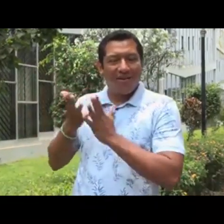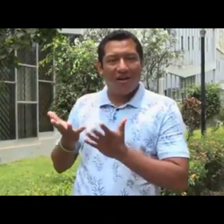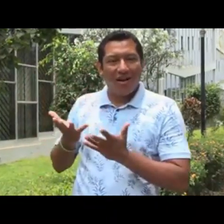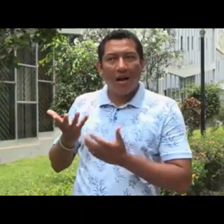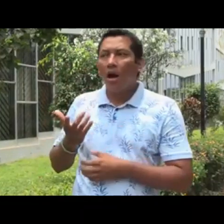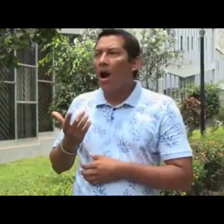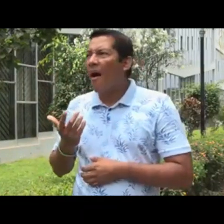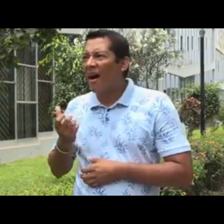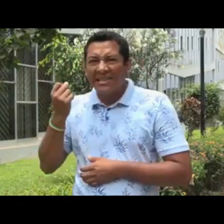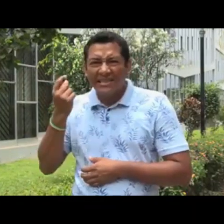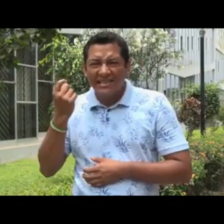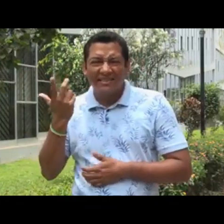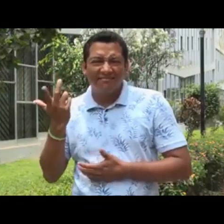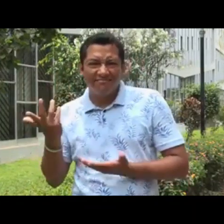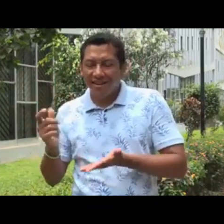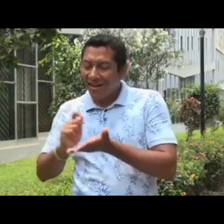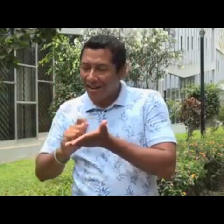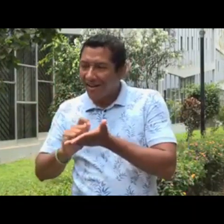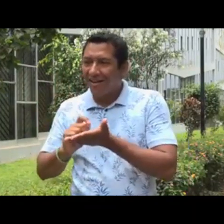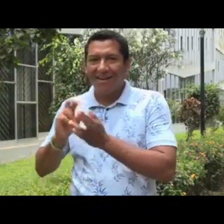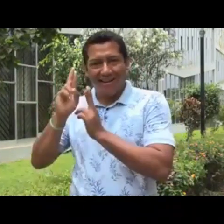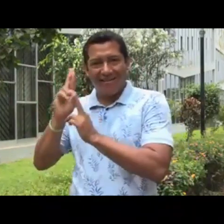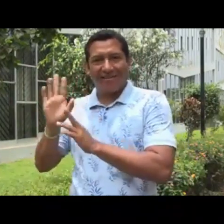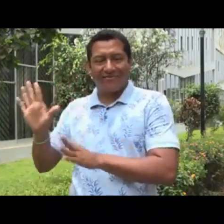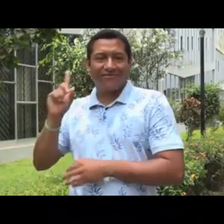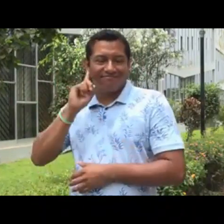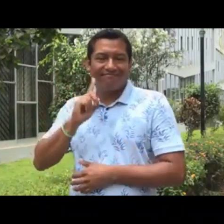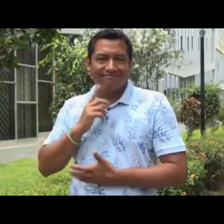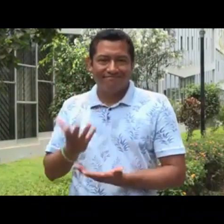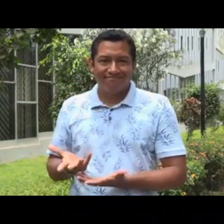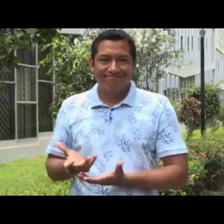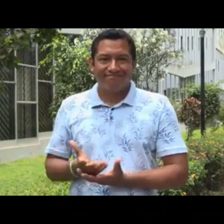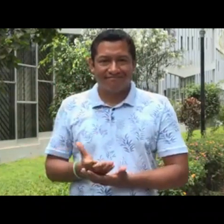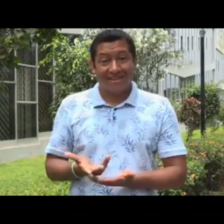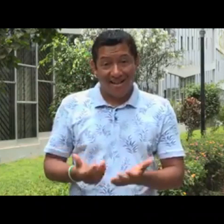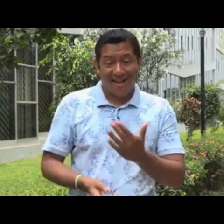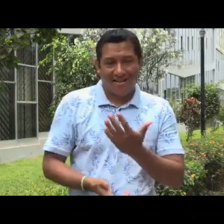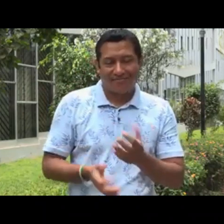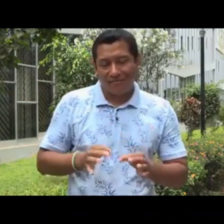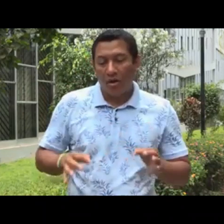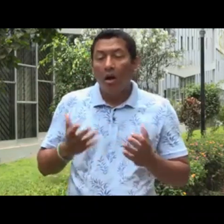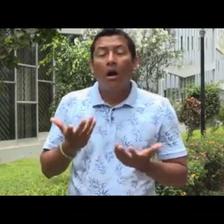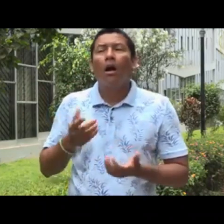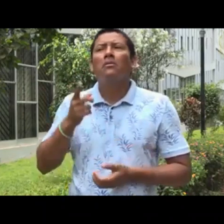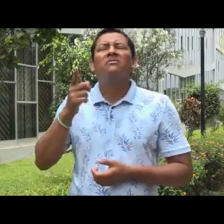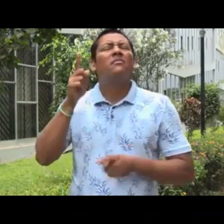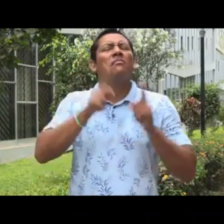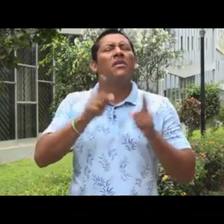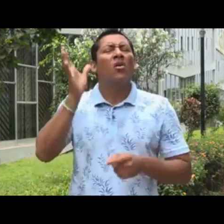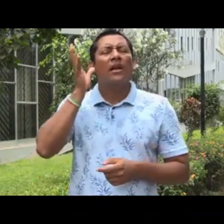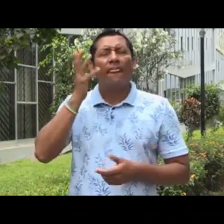Que le puedes pasar la voz, si así decimos, tocándole el hombro, para que ellos puedan saber que le estás